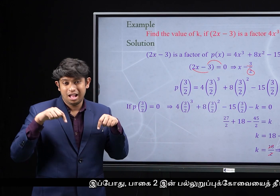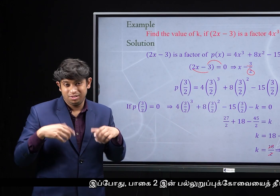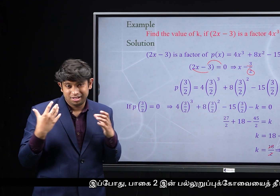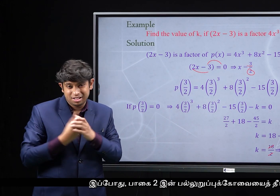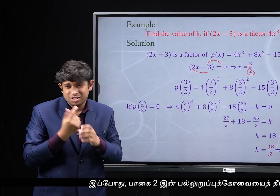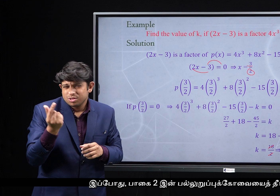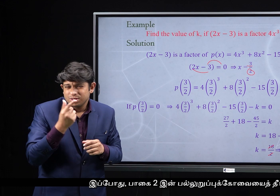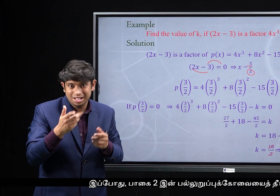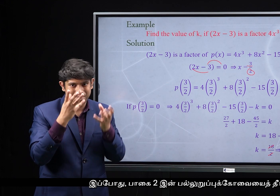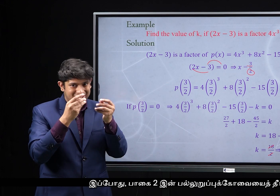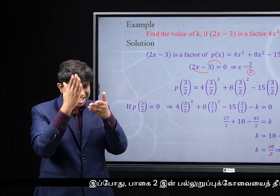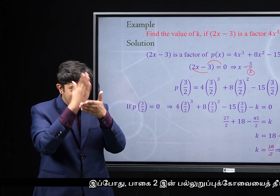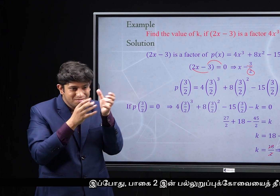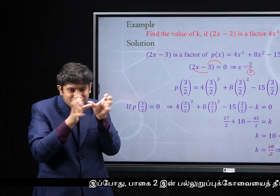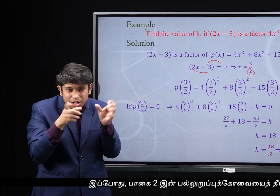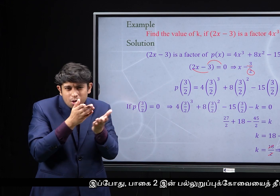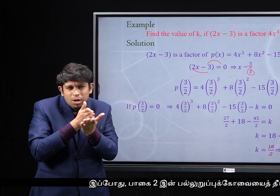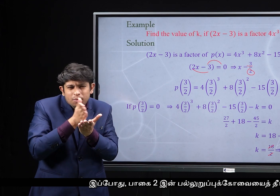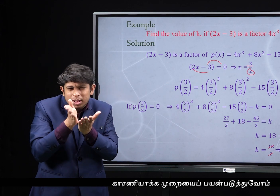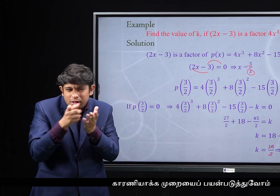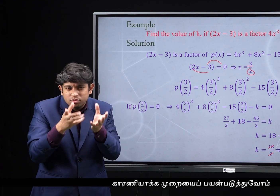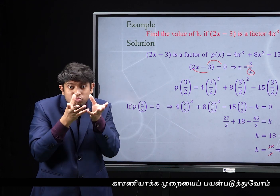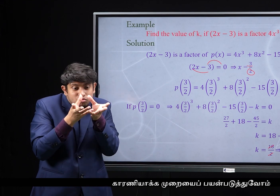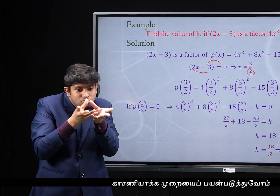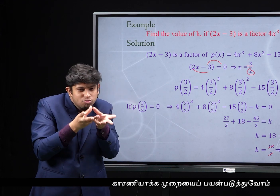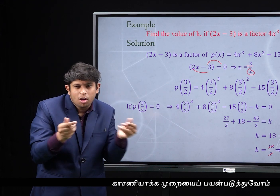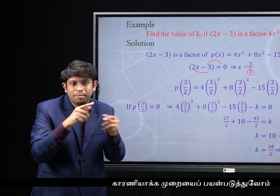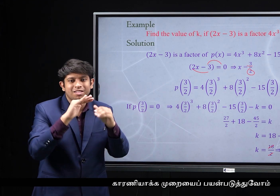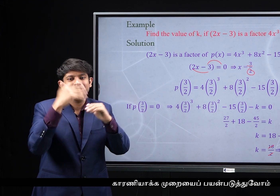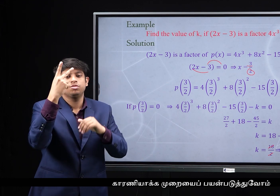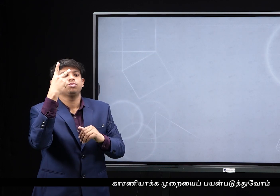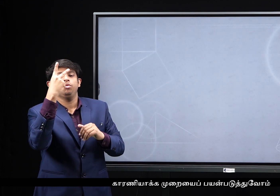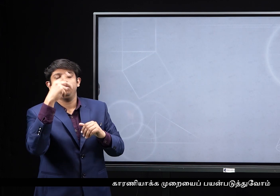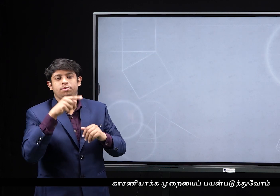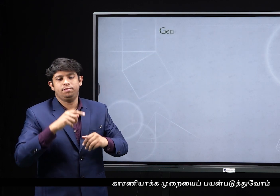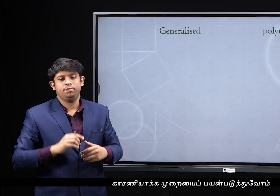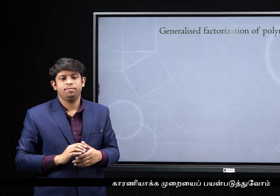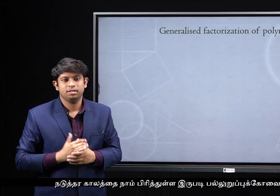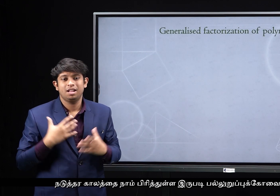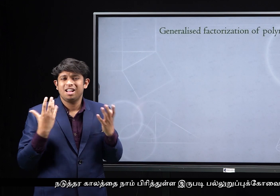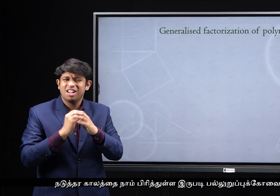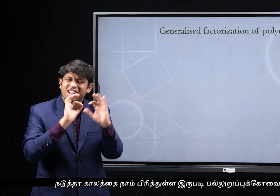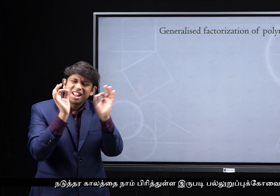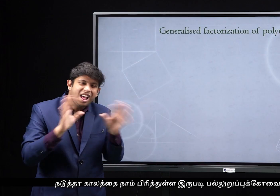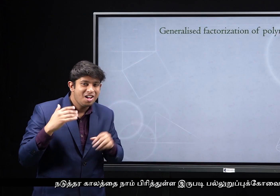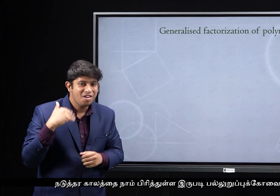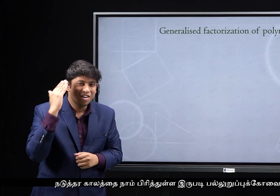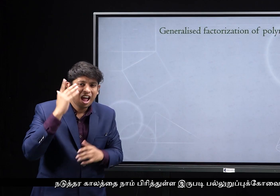இப்போது பாகை 2 பல்லுறுப்புக்கோவை தீர்க்க காரணியாக்க முறையை பயன்படுத்துவோம். நடுத்தர காலத்தை நாம்